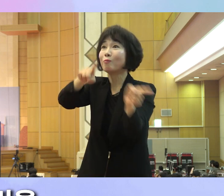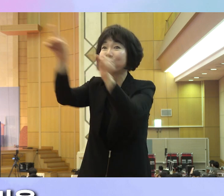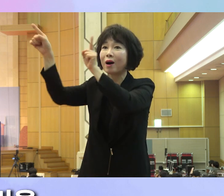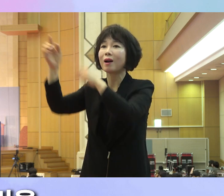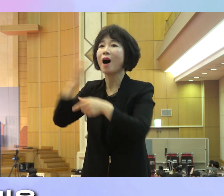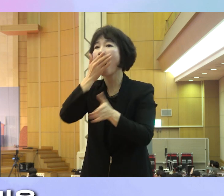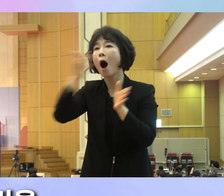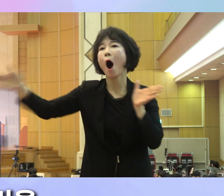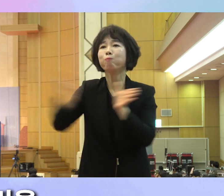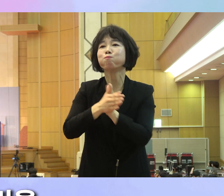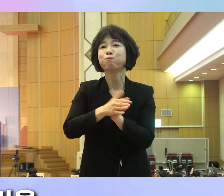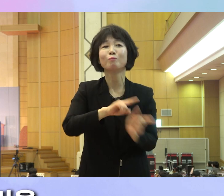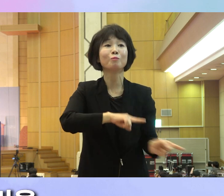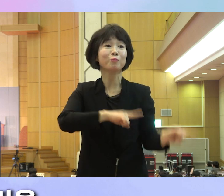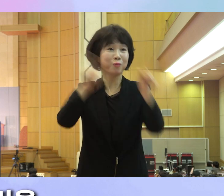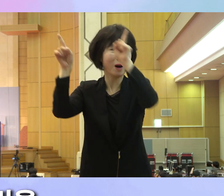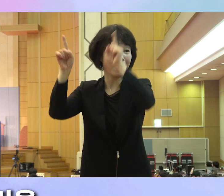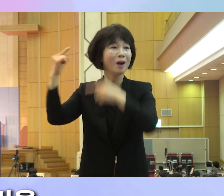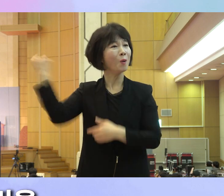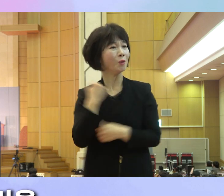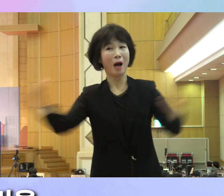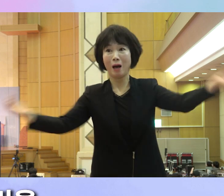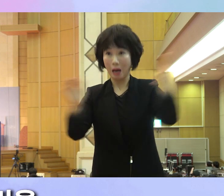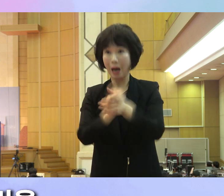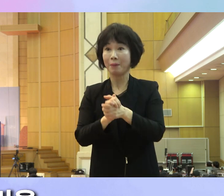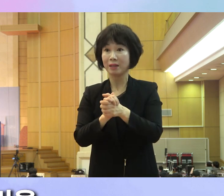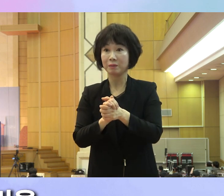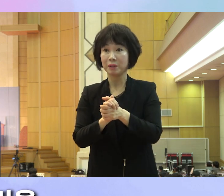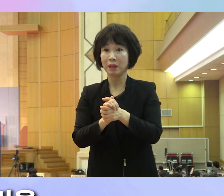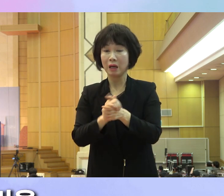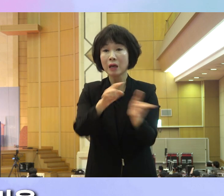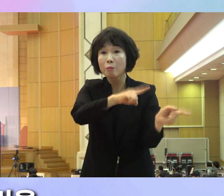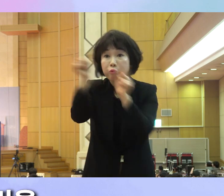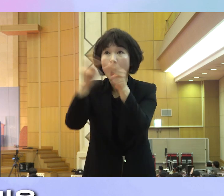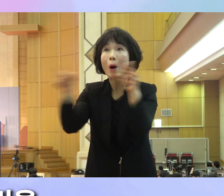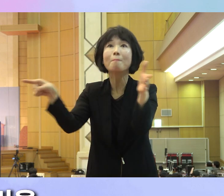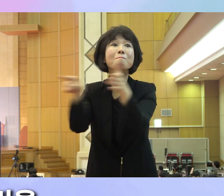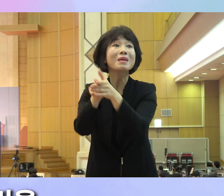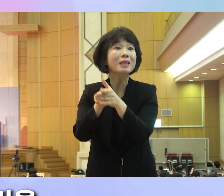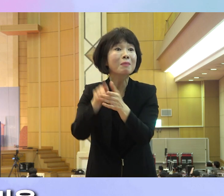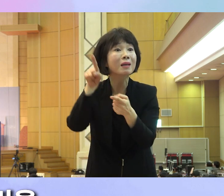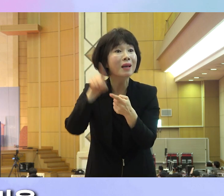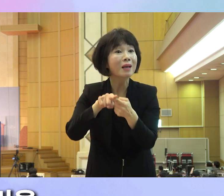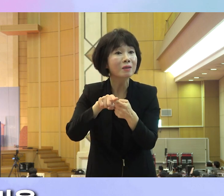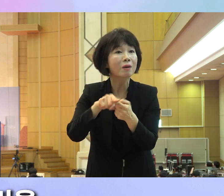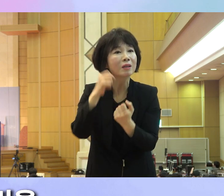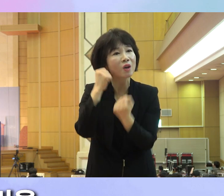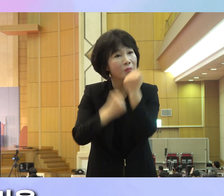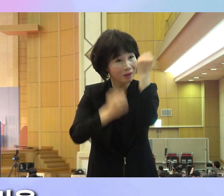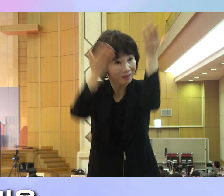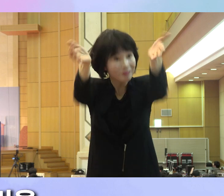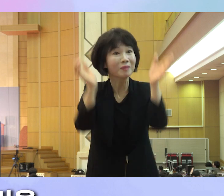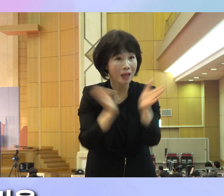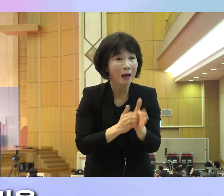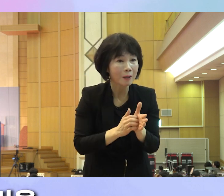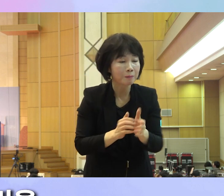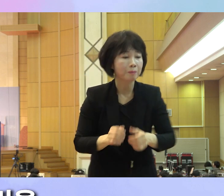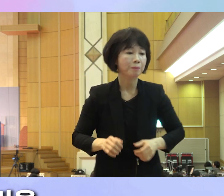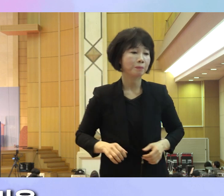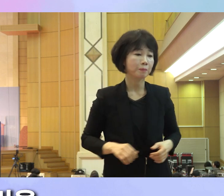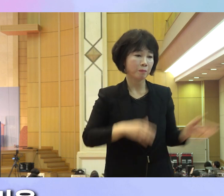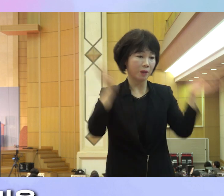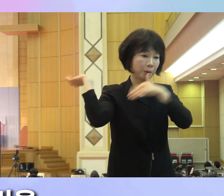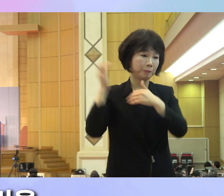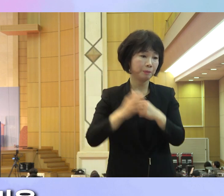내 부활이 되는 것입니다. 그렇게 믿는 것입니다. 그게 부활과 믿음이라고 하는 오늘 제목대로 부활과 믿음인